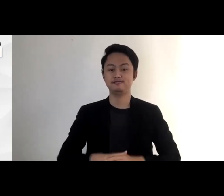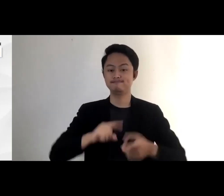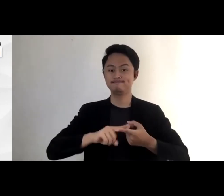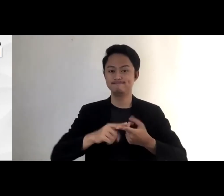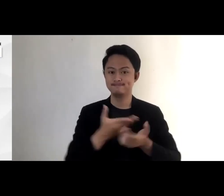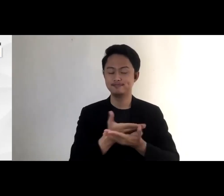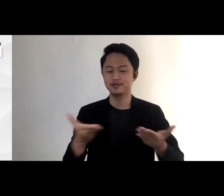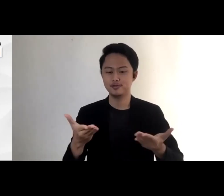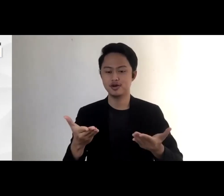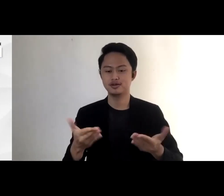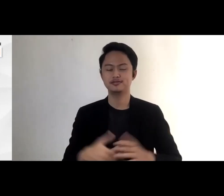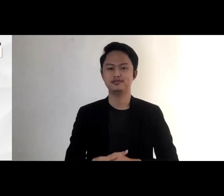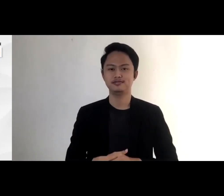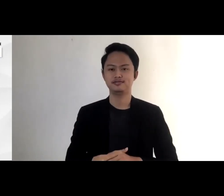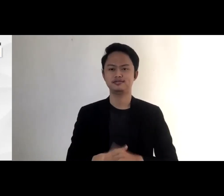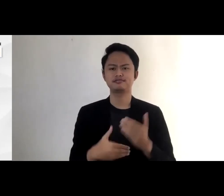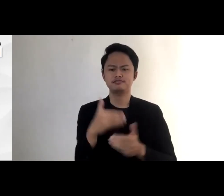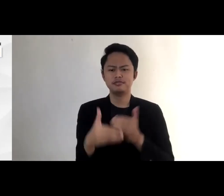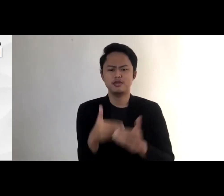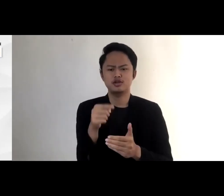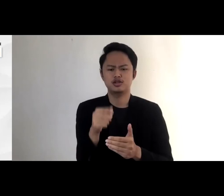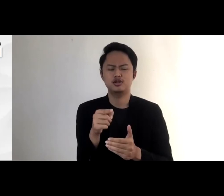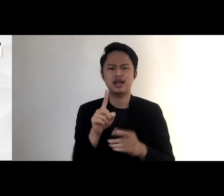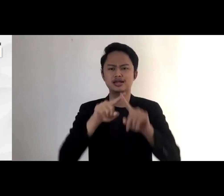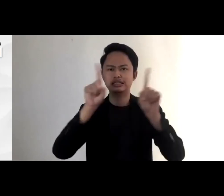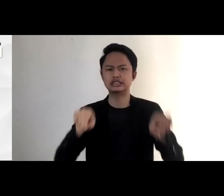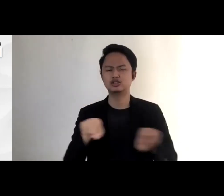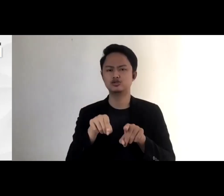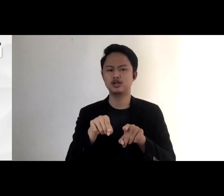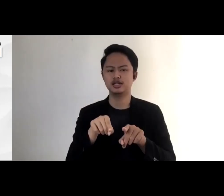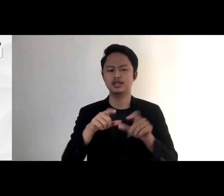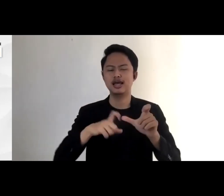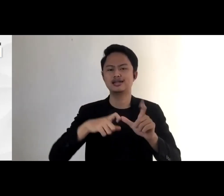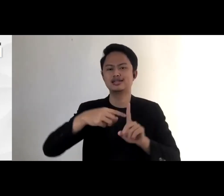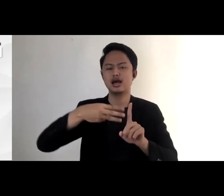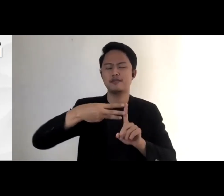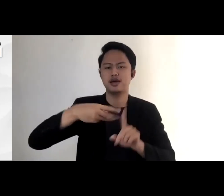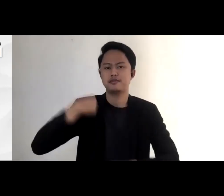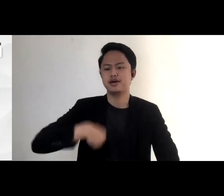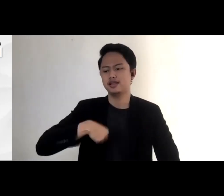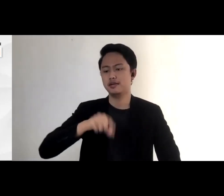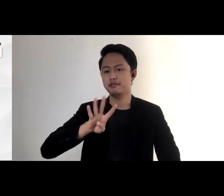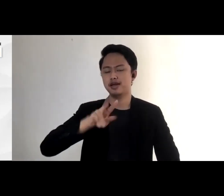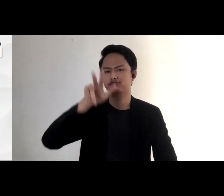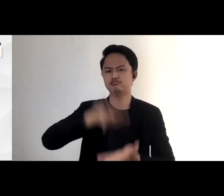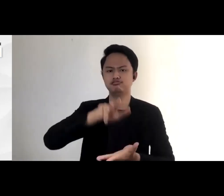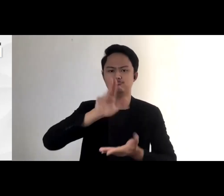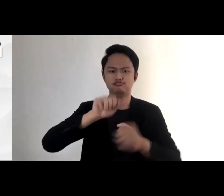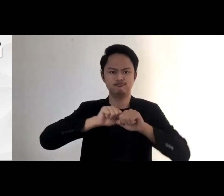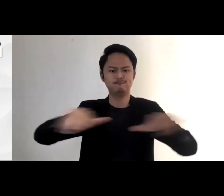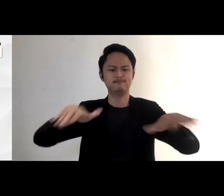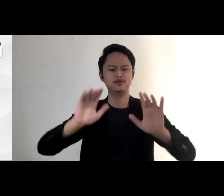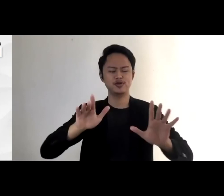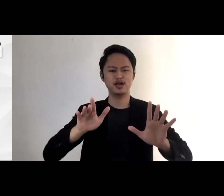semua, menindaklanjuti hal tersebut, surat keputusan bersama 4 menteri juga telah diterbitkan,